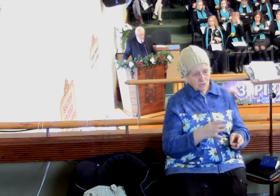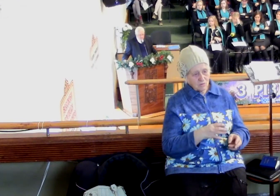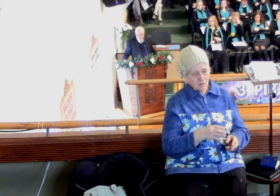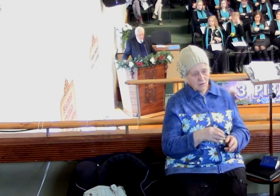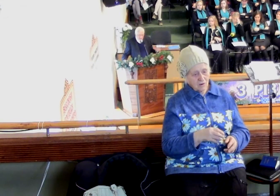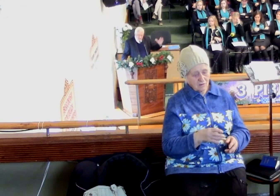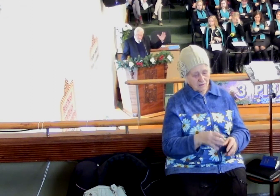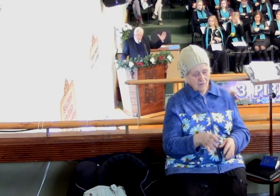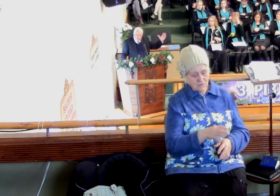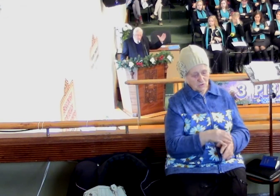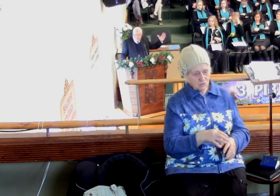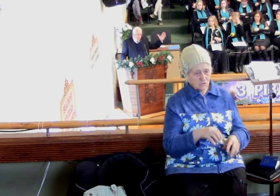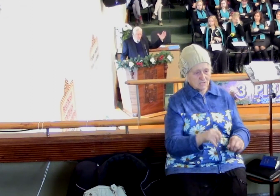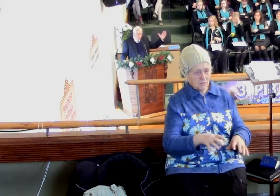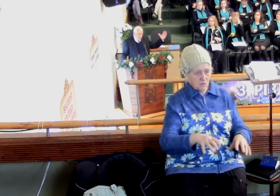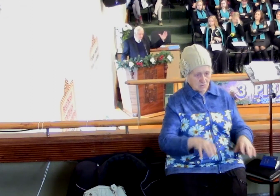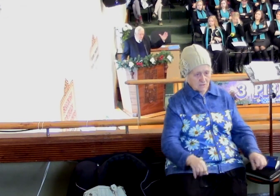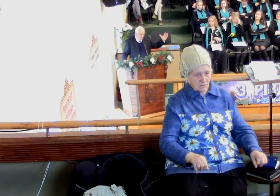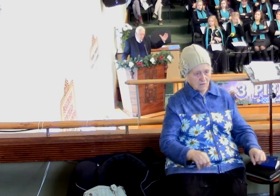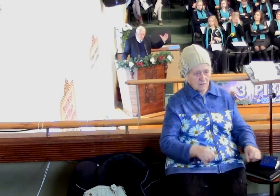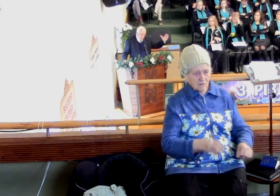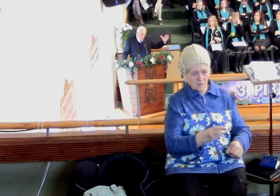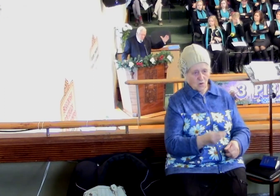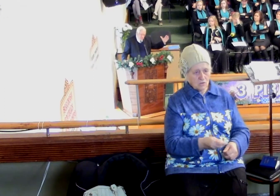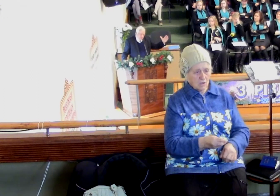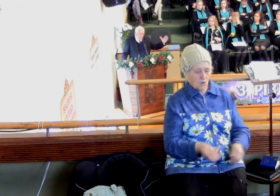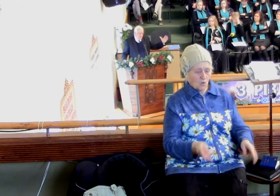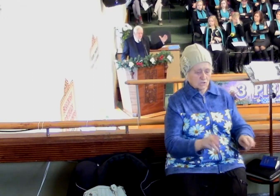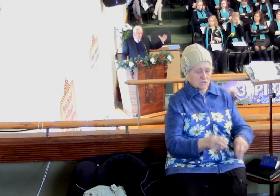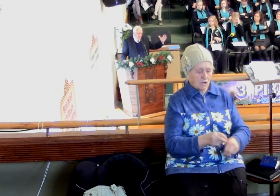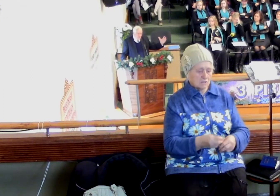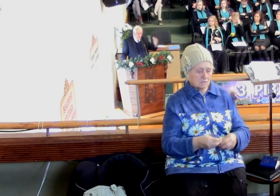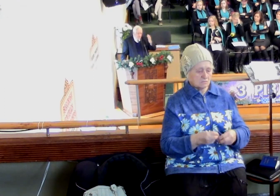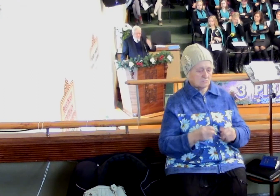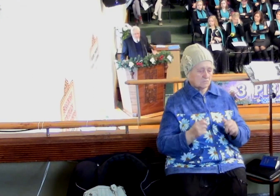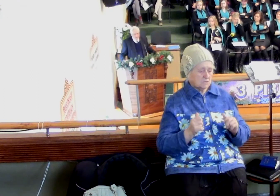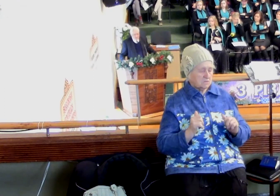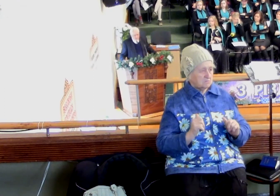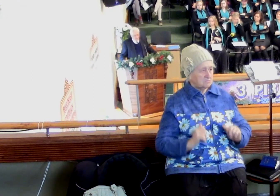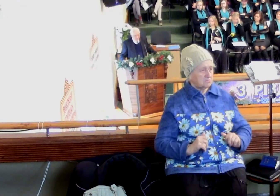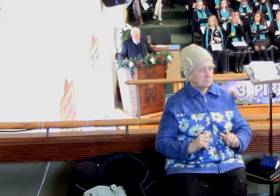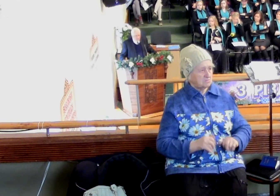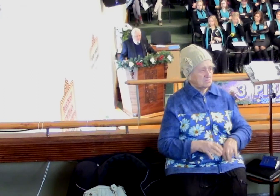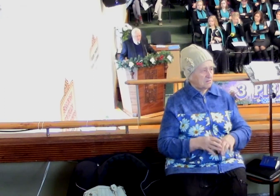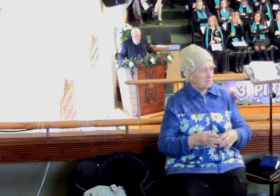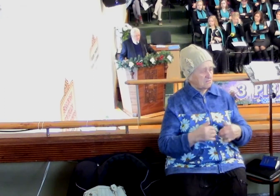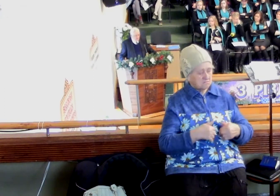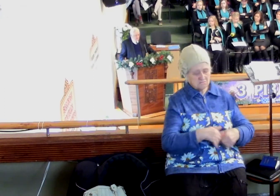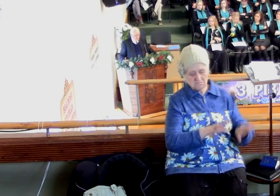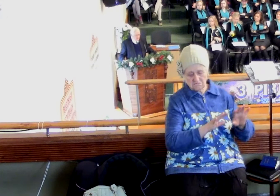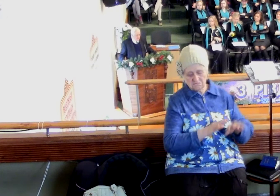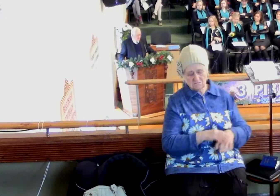взяли. И это стало потом той стороной, через которую филистимляне потом